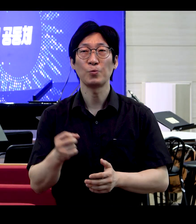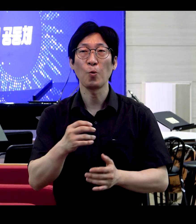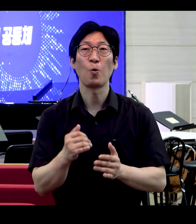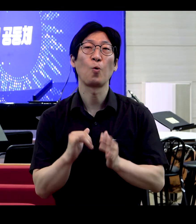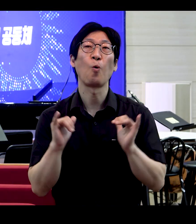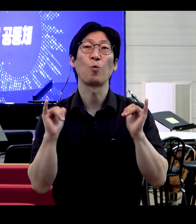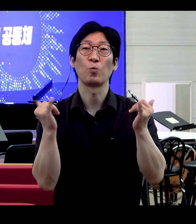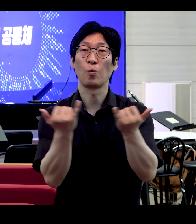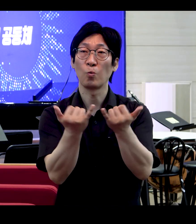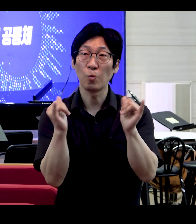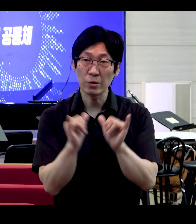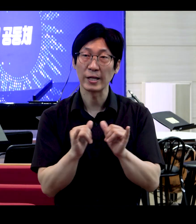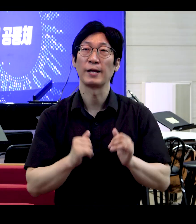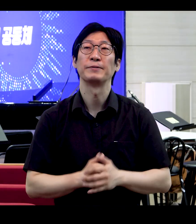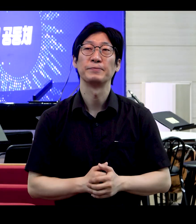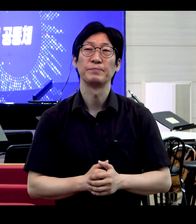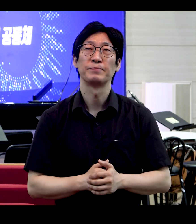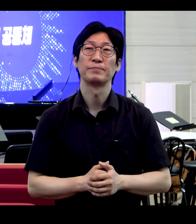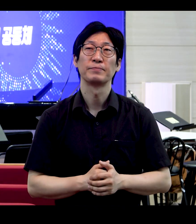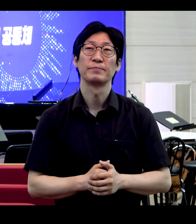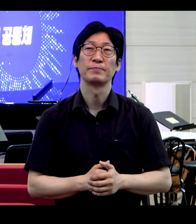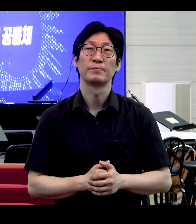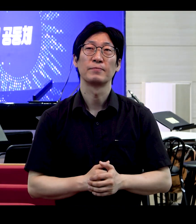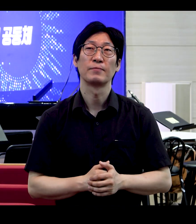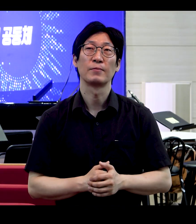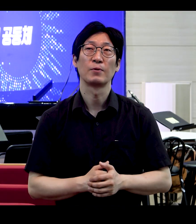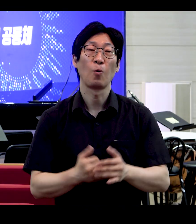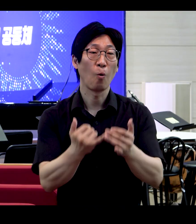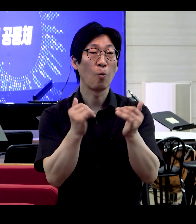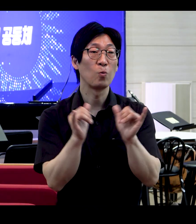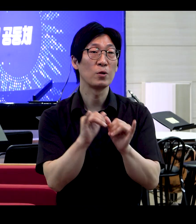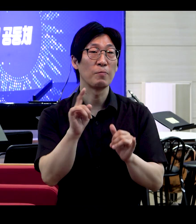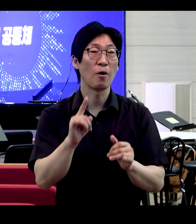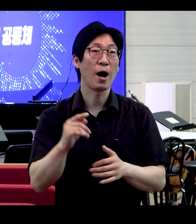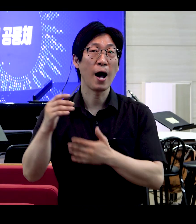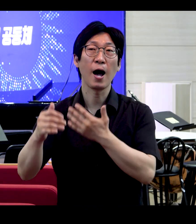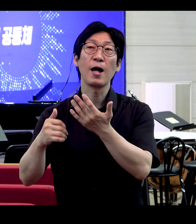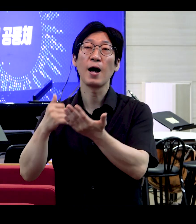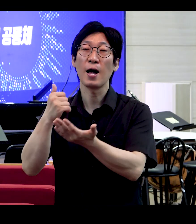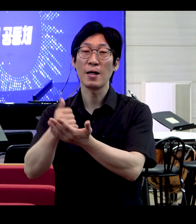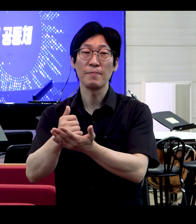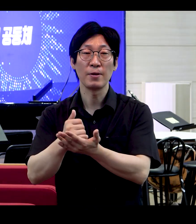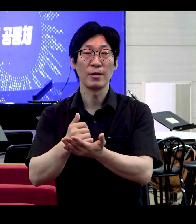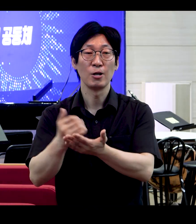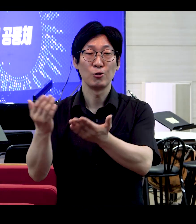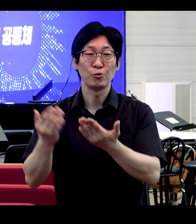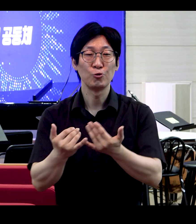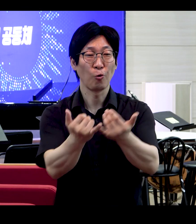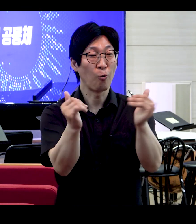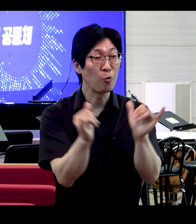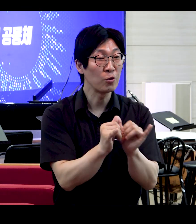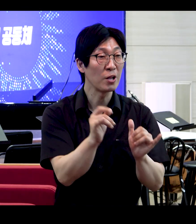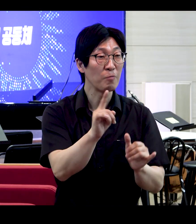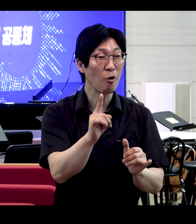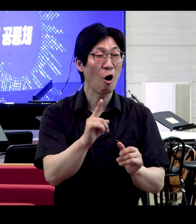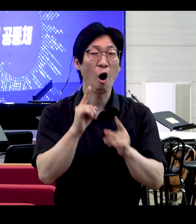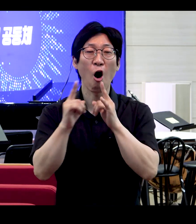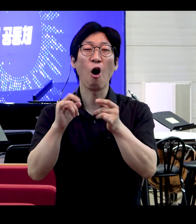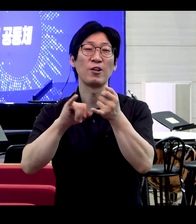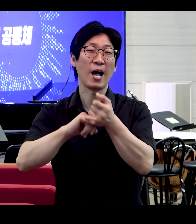공동체, 우리에게 주신 공동체. 공동체는 하나님 주신 공동체는 다 언약 공동체.